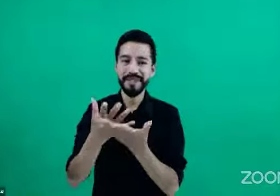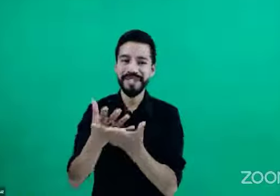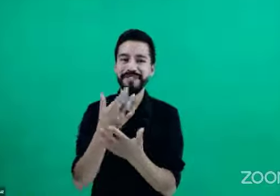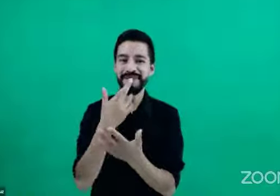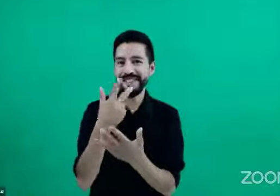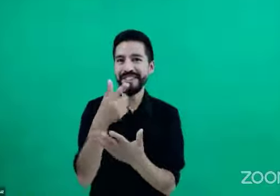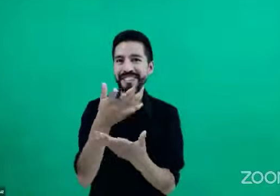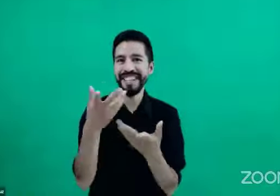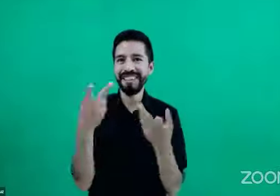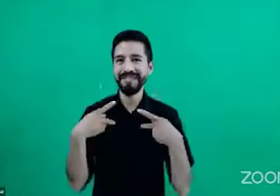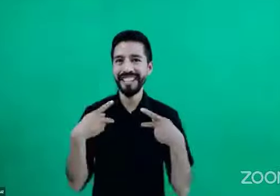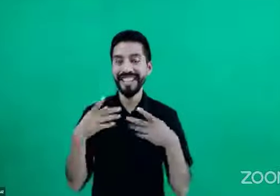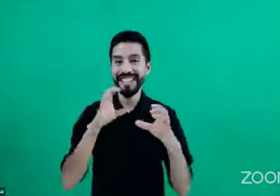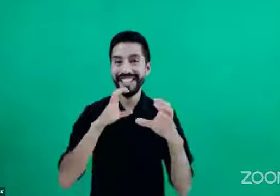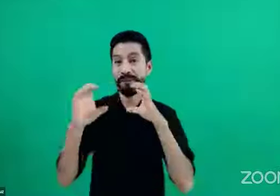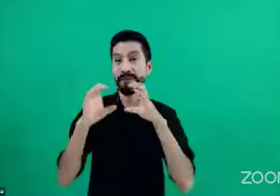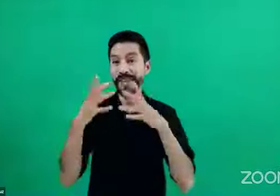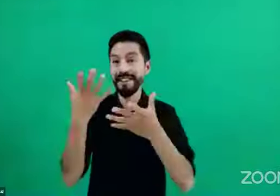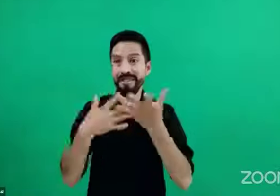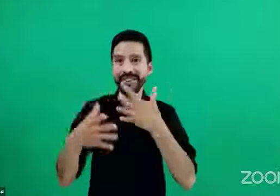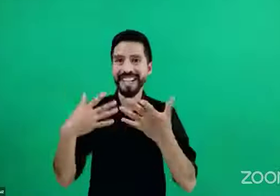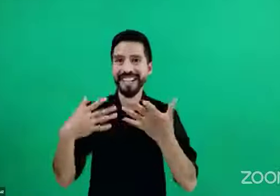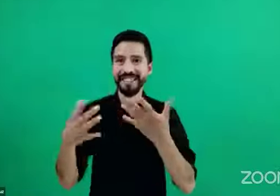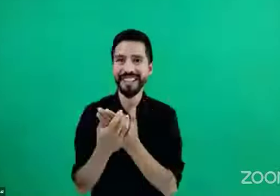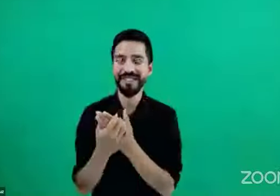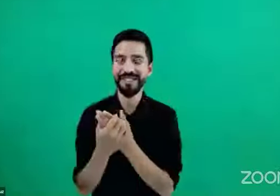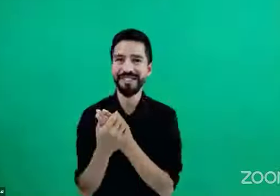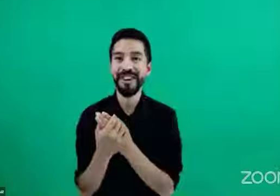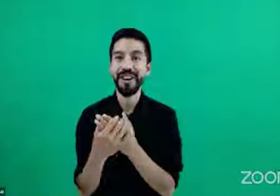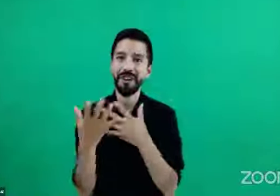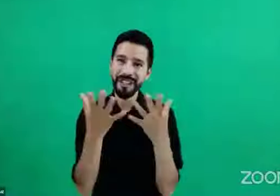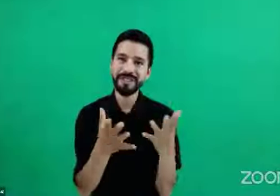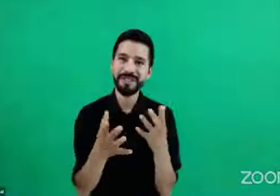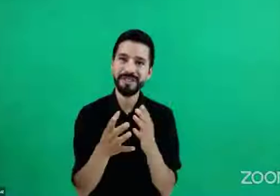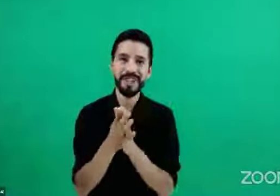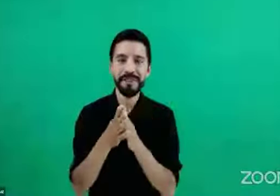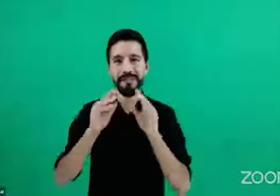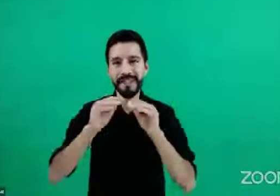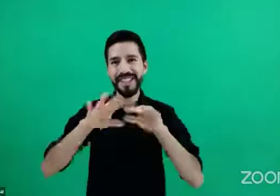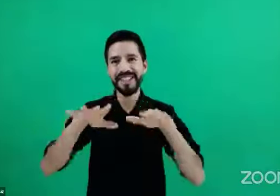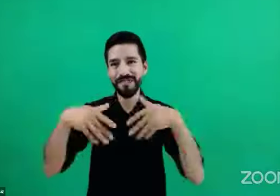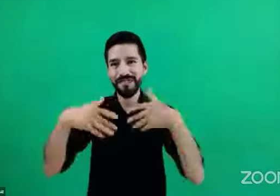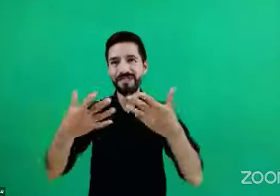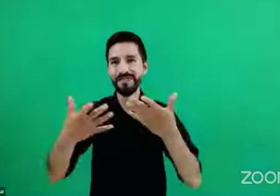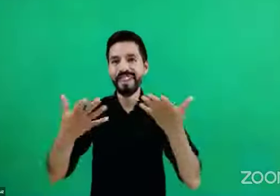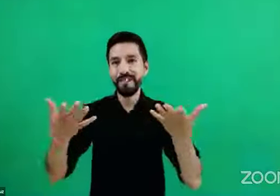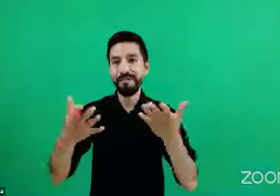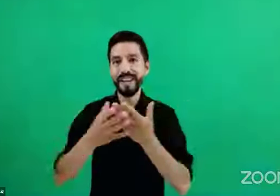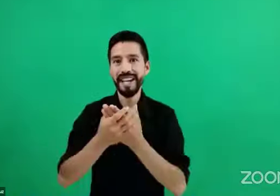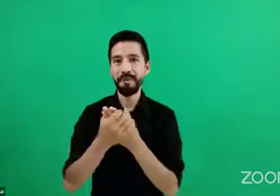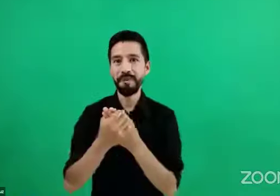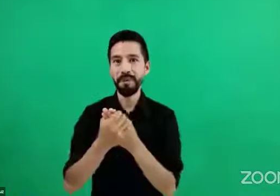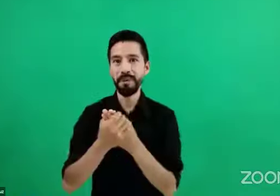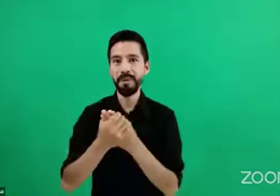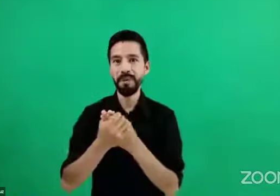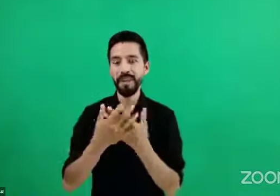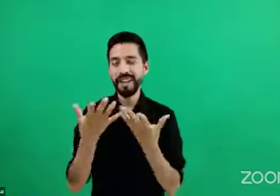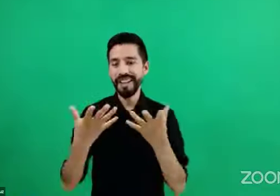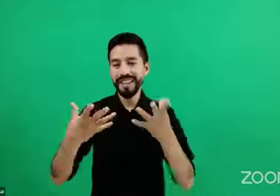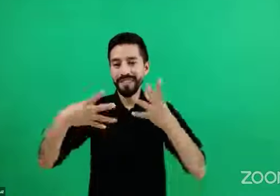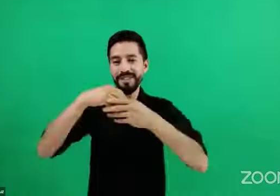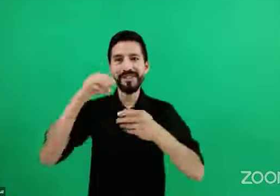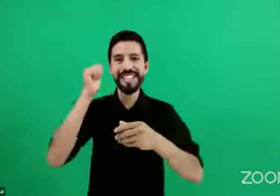y pues qué mejor que se pudieran comunicar con ellos, ¿no? O incluso, por ejemplo, esa difusión fuera